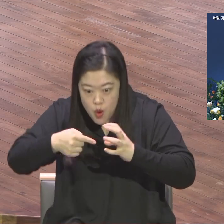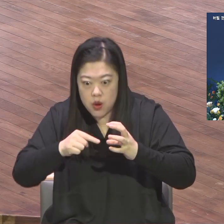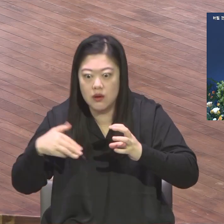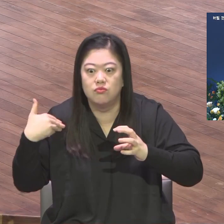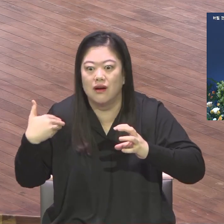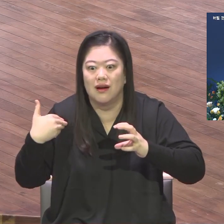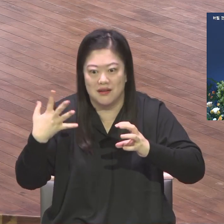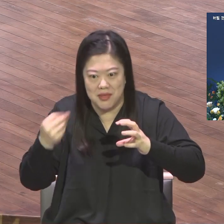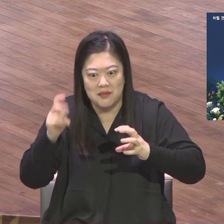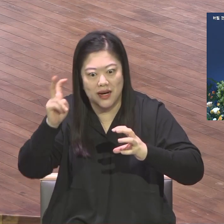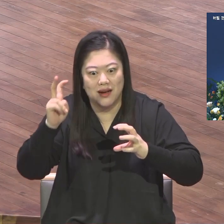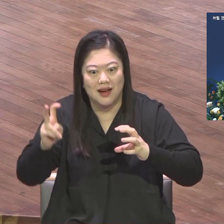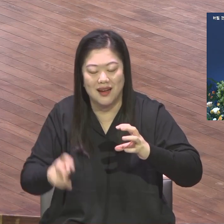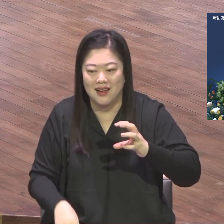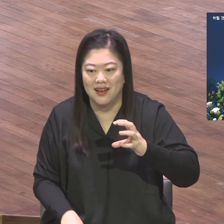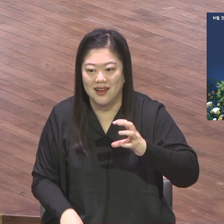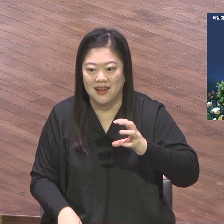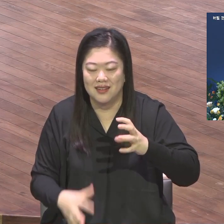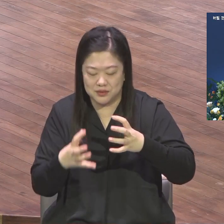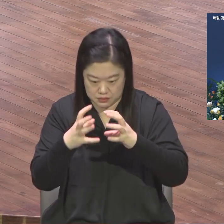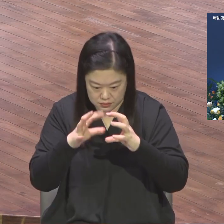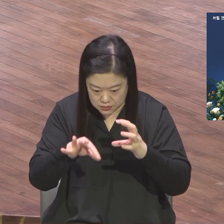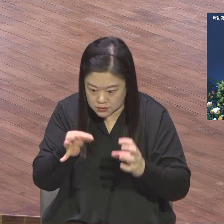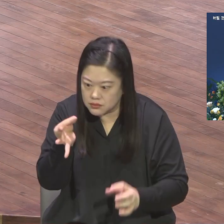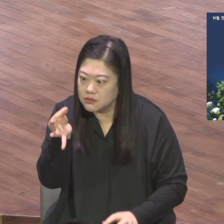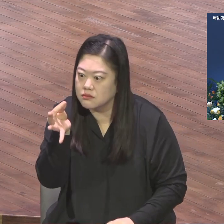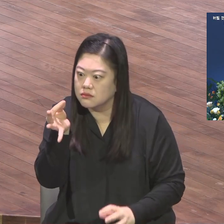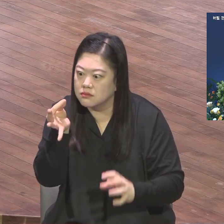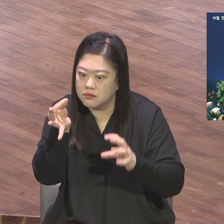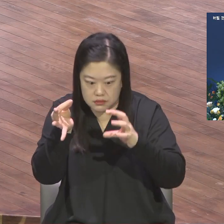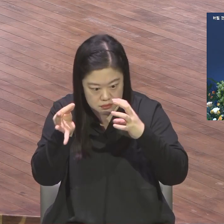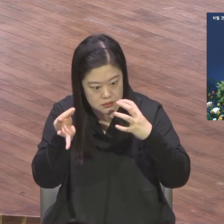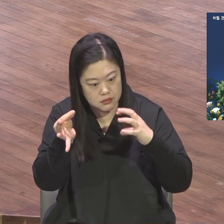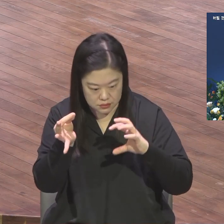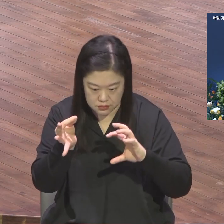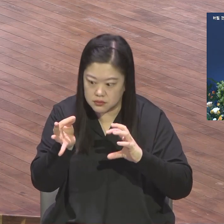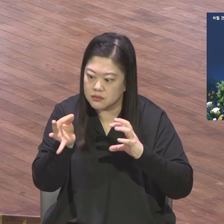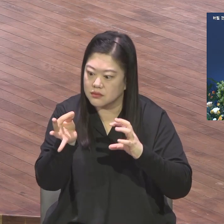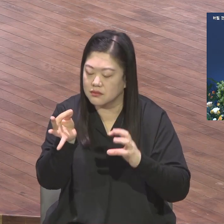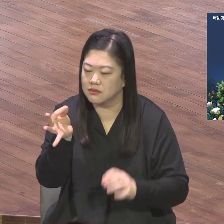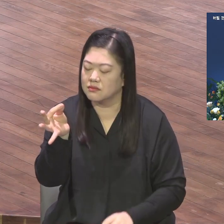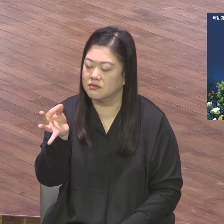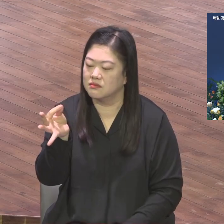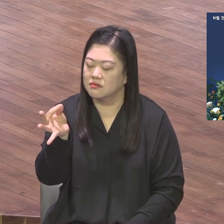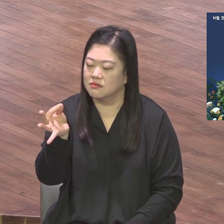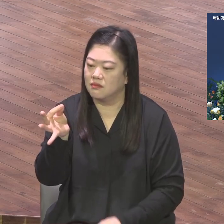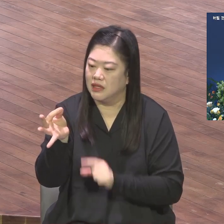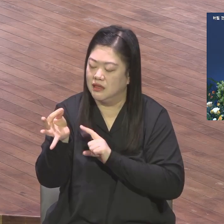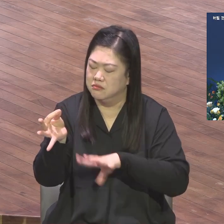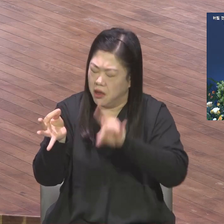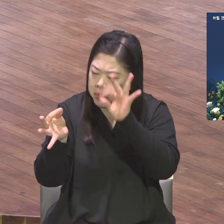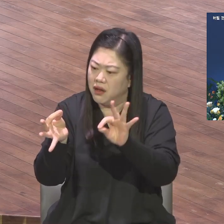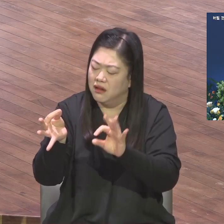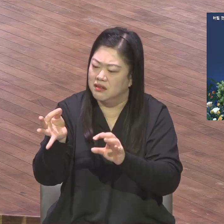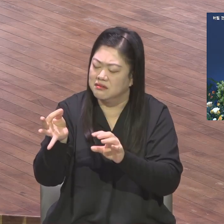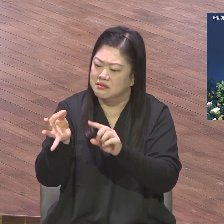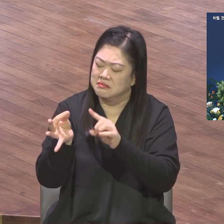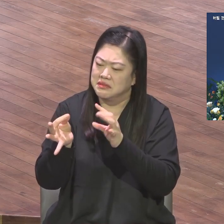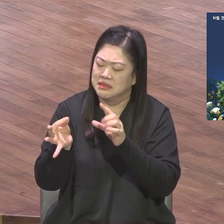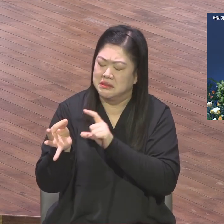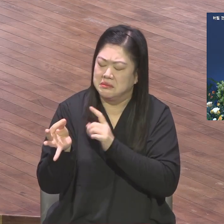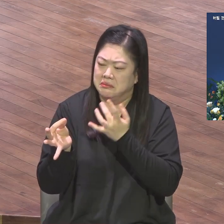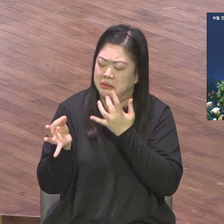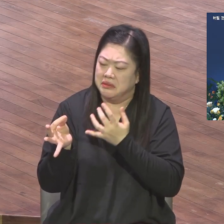있어요. 자기가 뽑은 일을 이런 나라가 있었나? 제비 뽑고 보니까 이런 나라가 있어요. 237